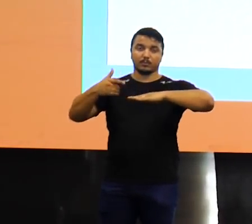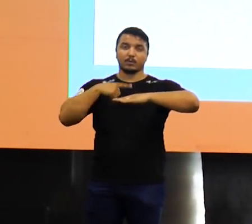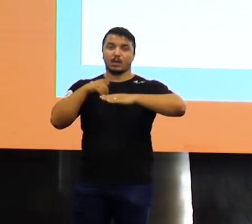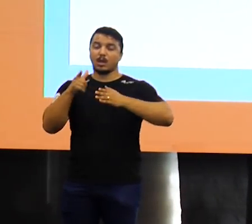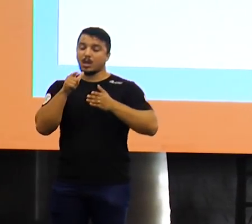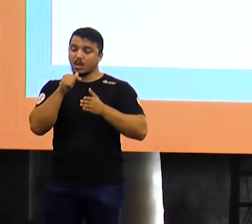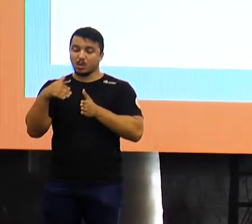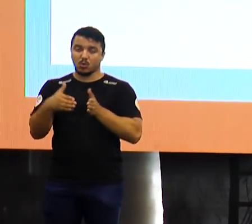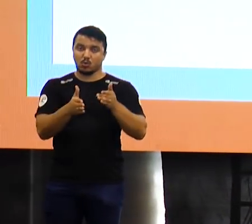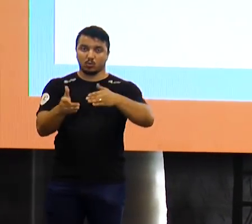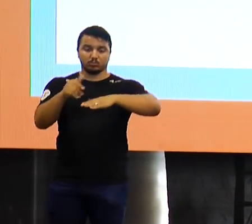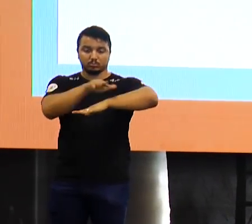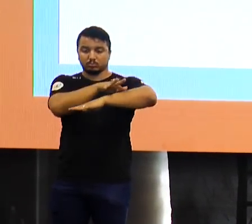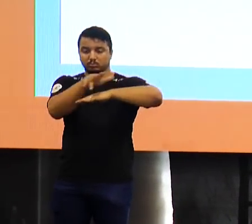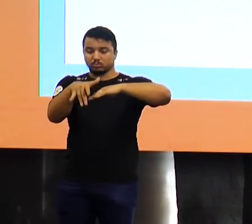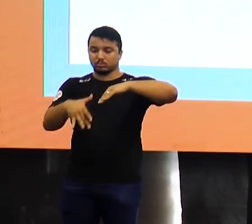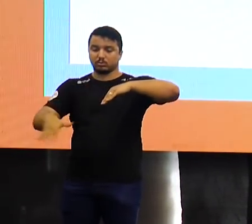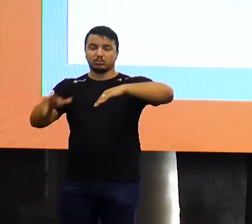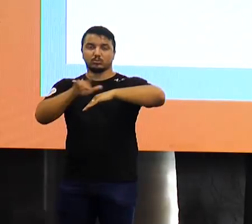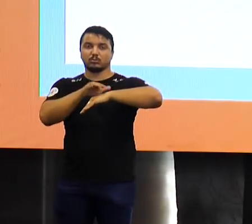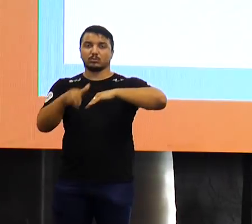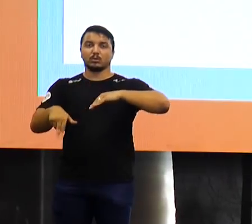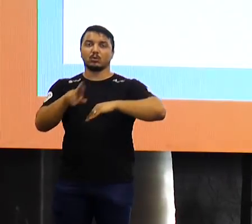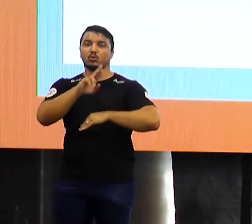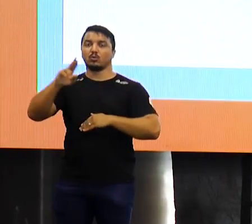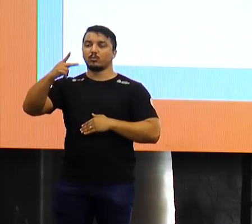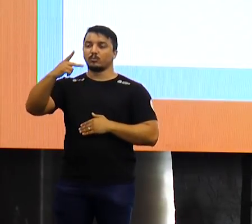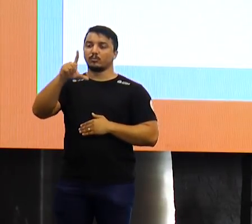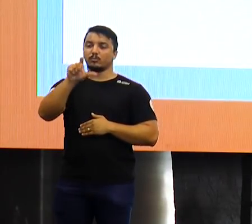vai-se embora. É um rio de Planalto.